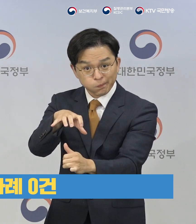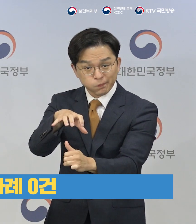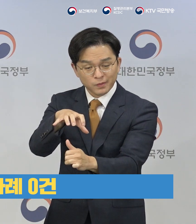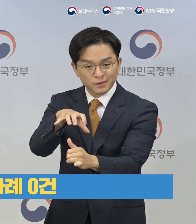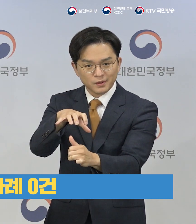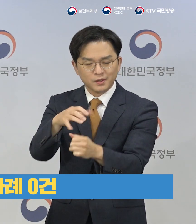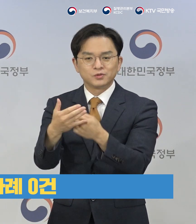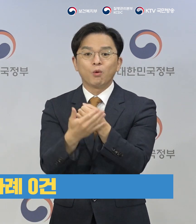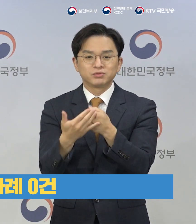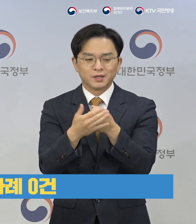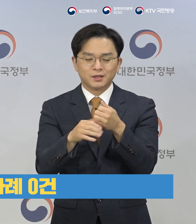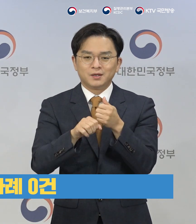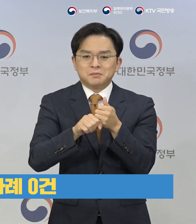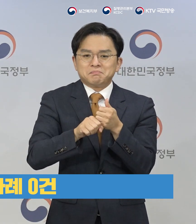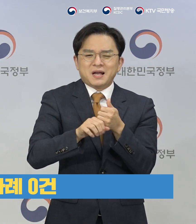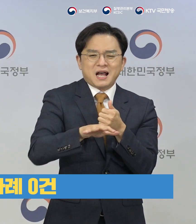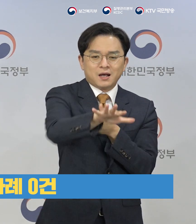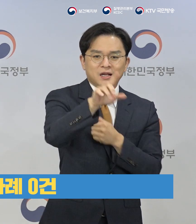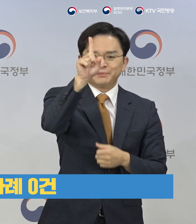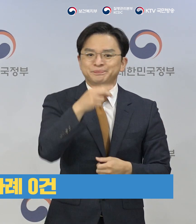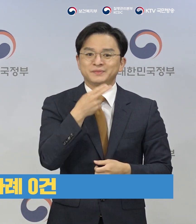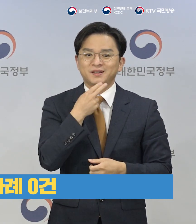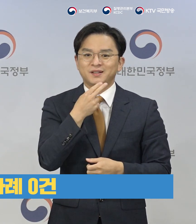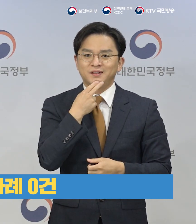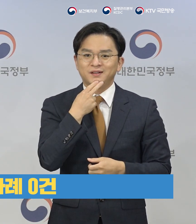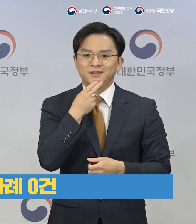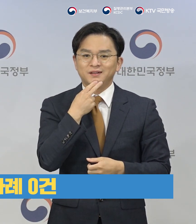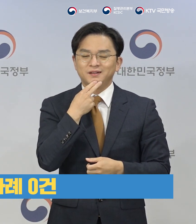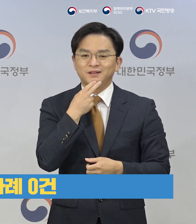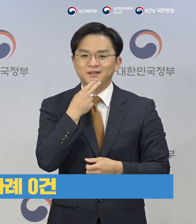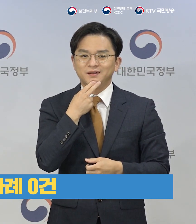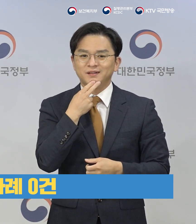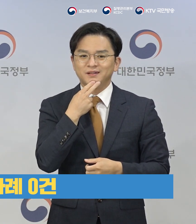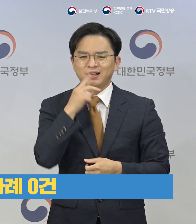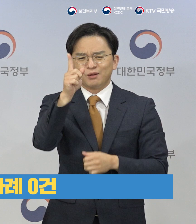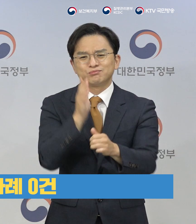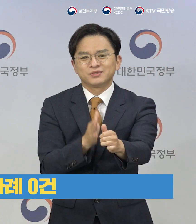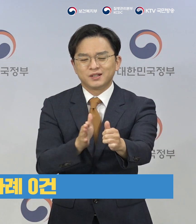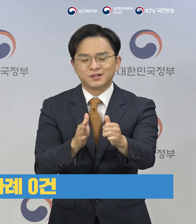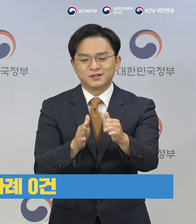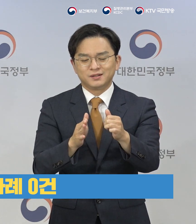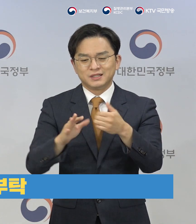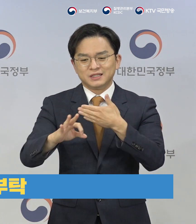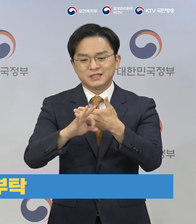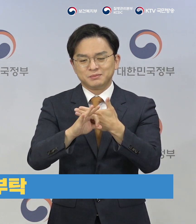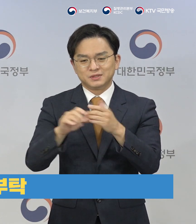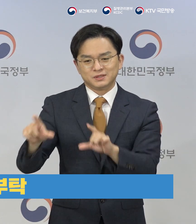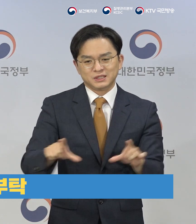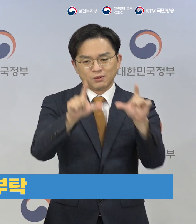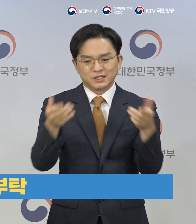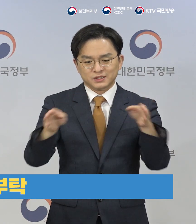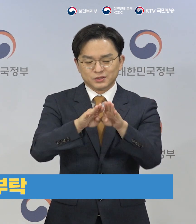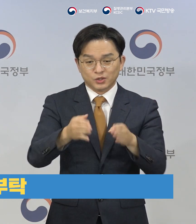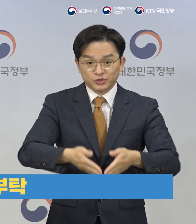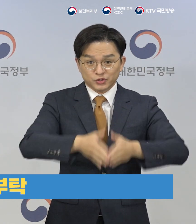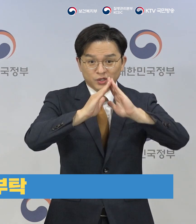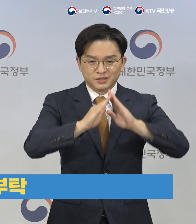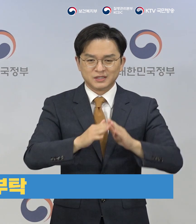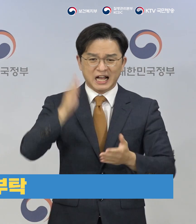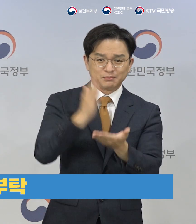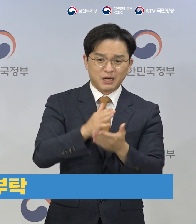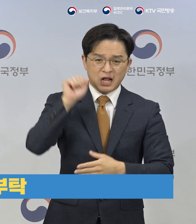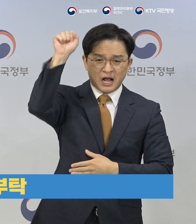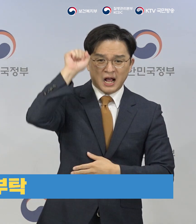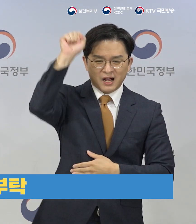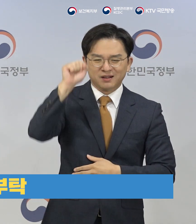그간 감염 전파 사례가 한 건도 발생하지 않은 안전한 시설이기도 합니다. 시설이 설치되는 지역